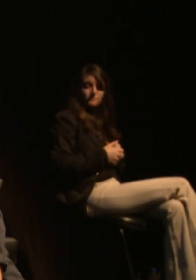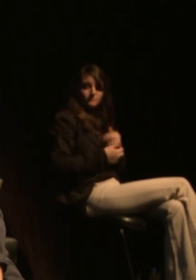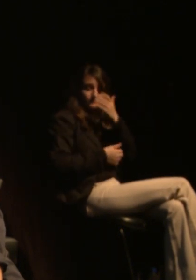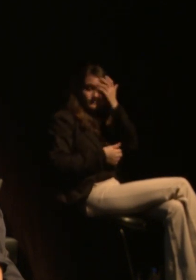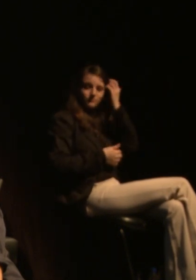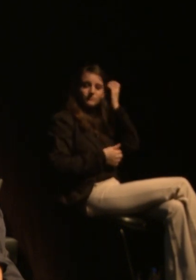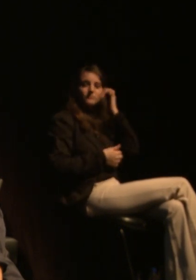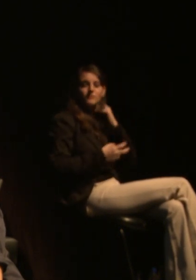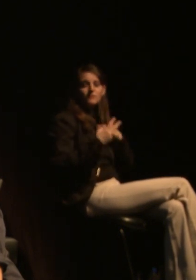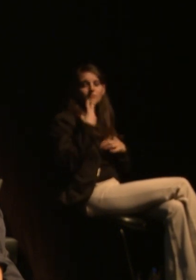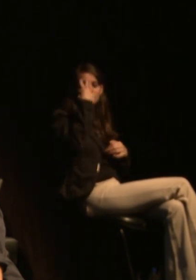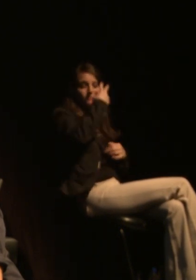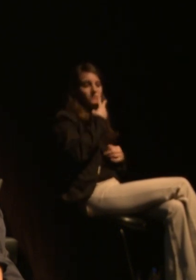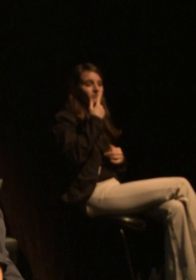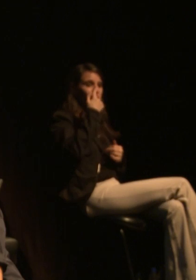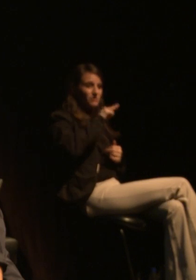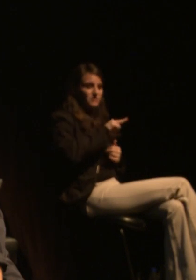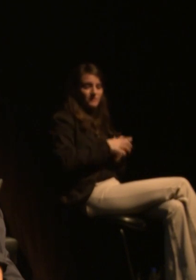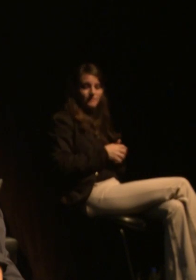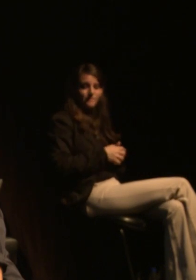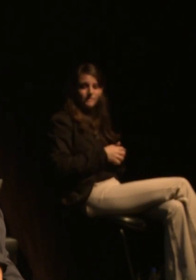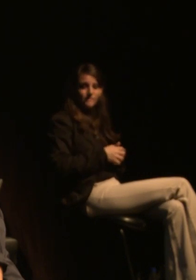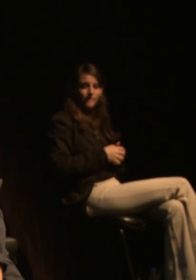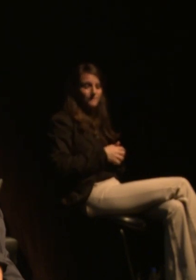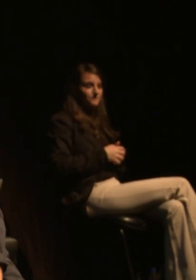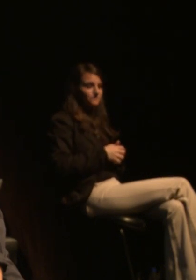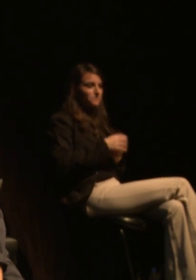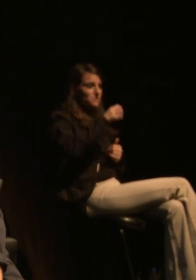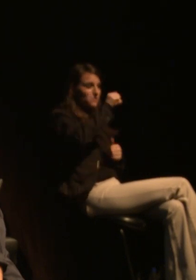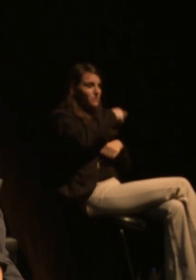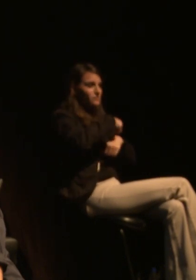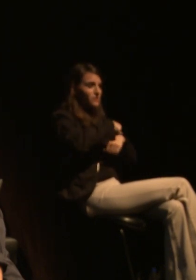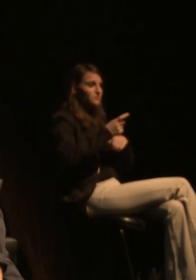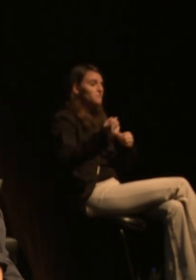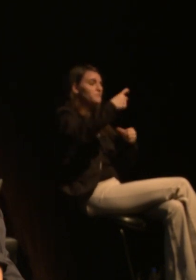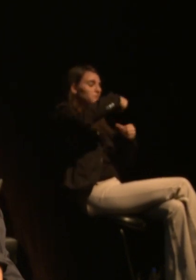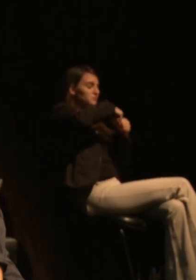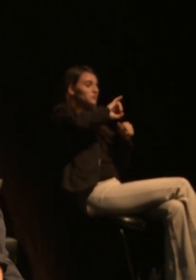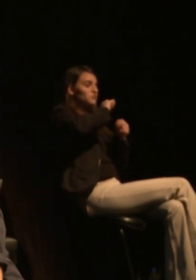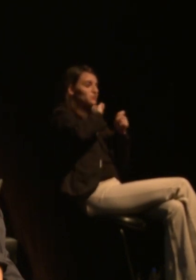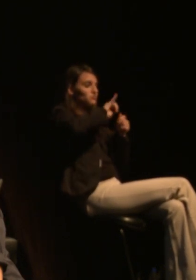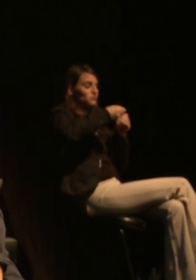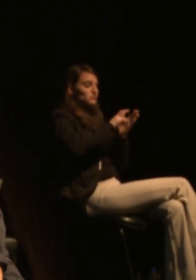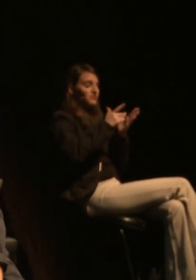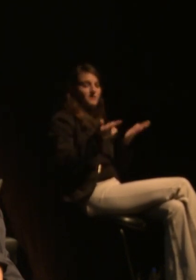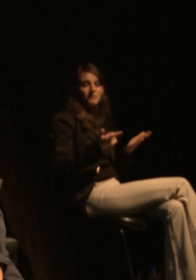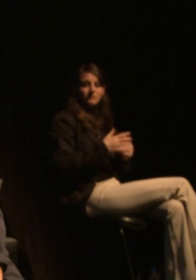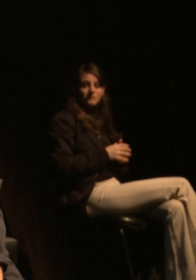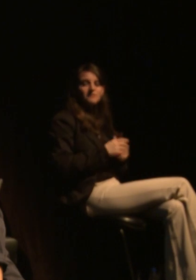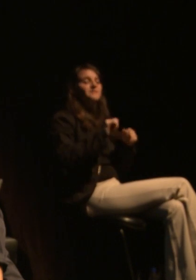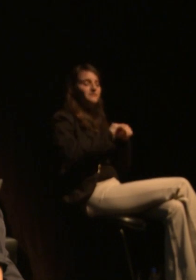e depois de 2 horas consegui uma abertura que fui para outro, 9 da noite eu estava de volta no jornal. E